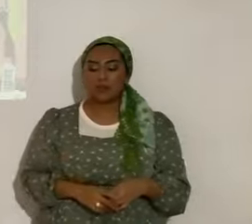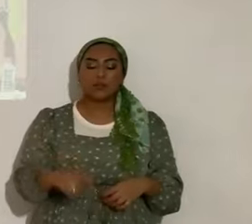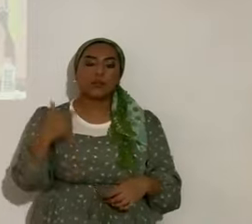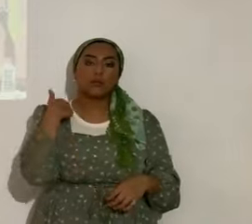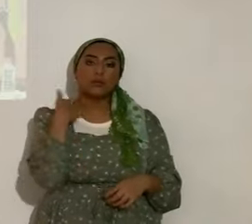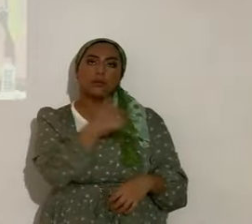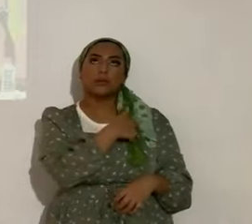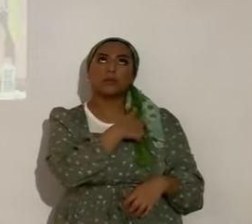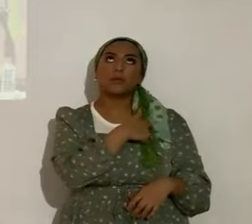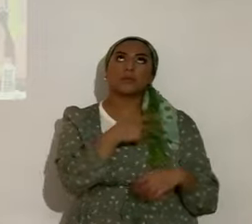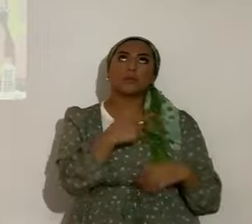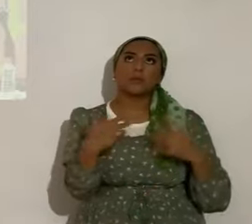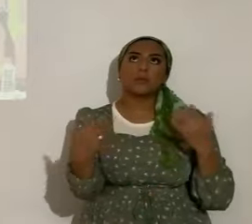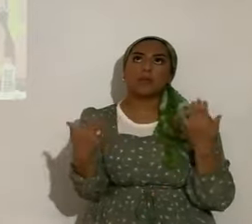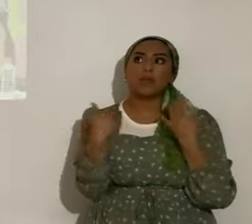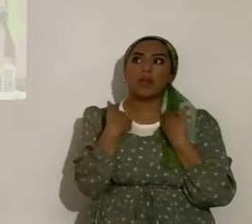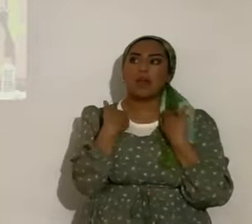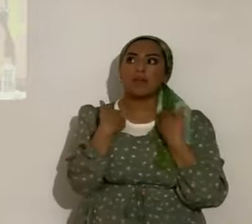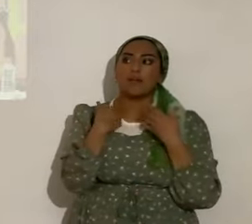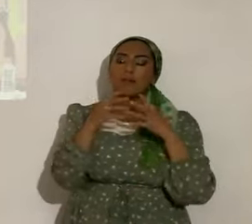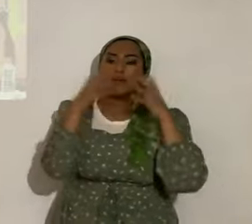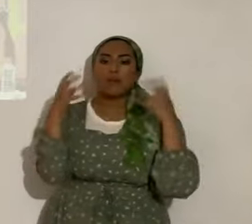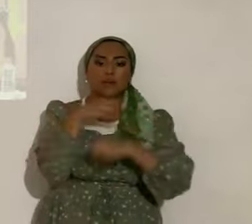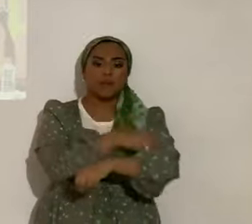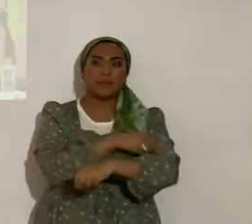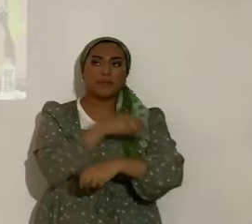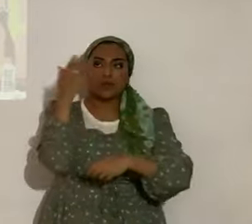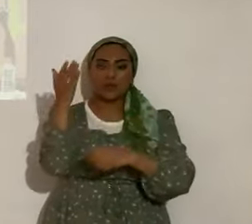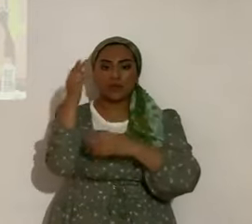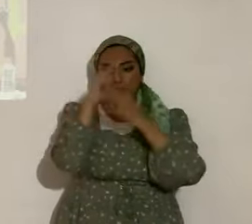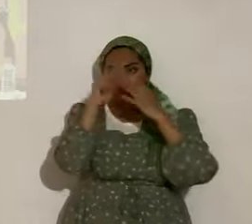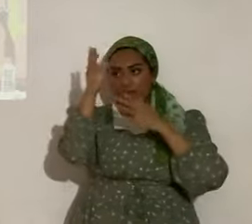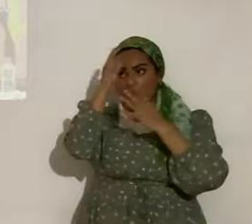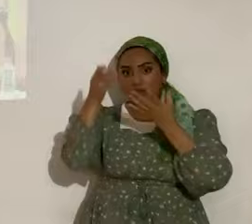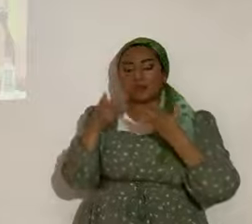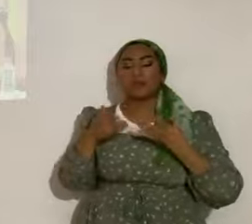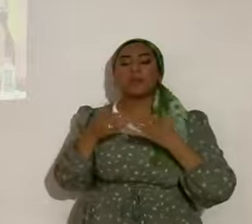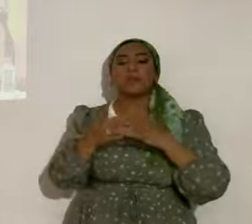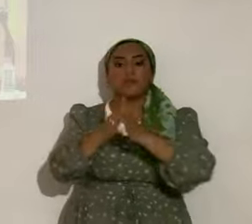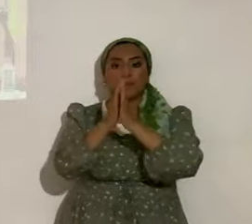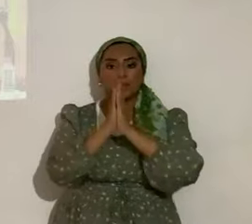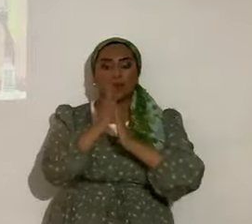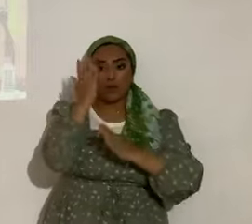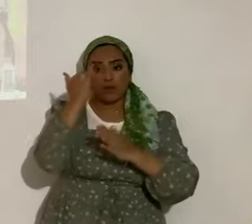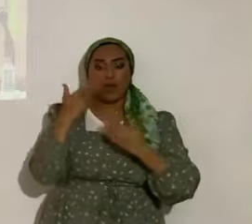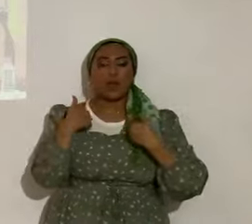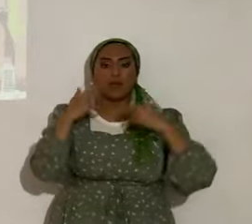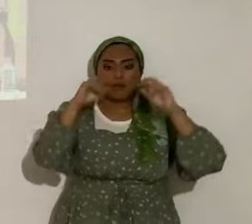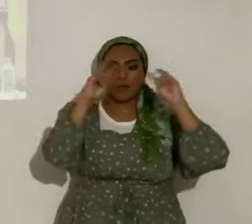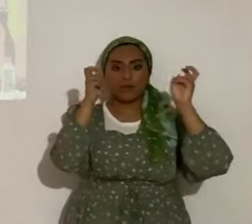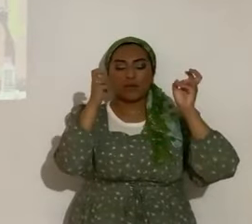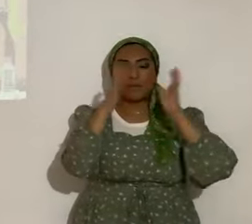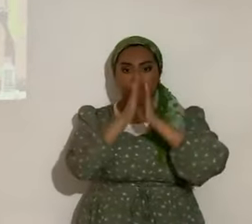nosotros tenemos una arma poderosísima que nos dio el Eterno, la oración, la tefilá. Por eso hay un curso de